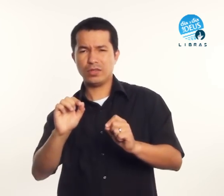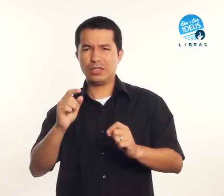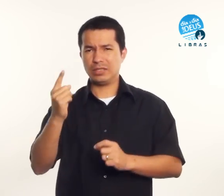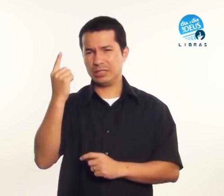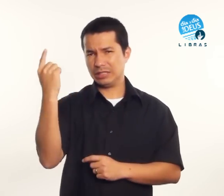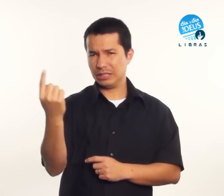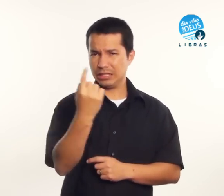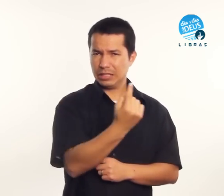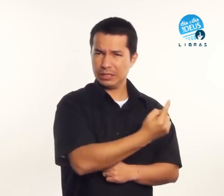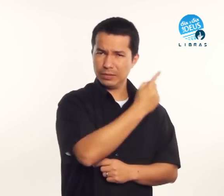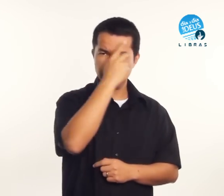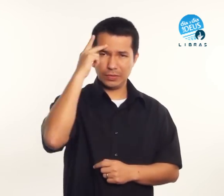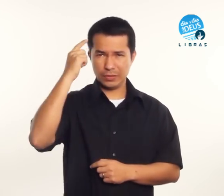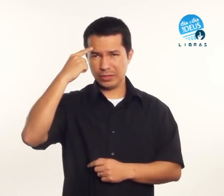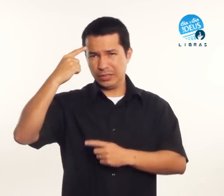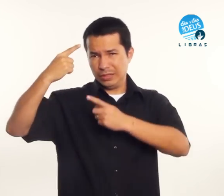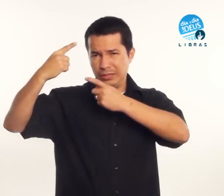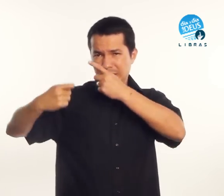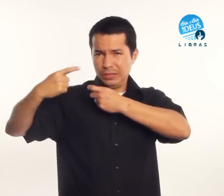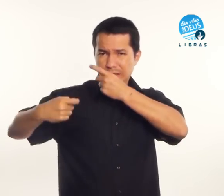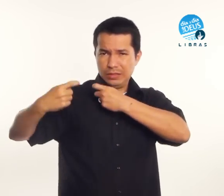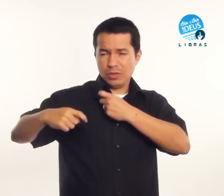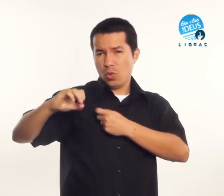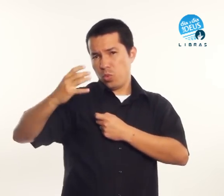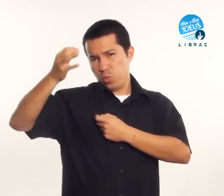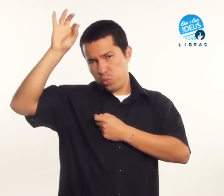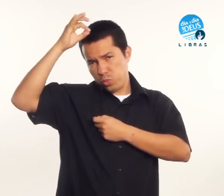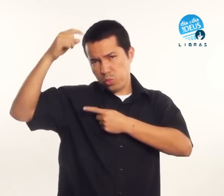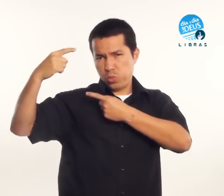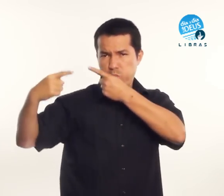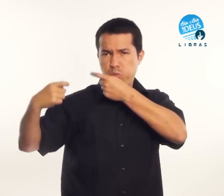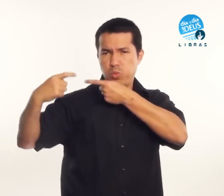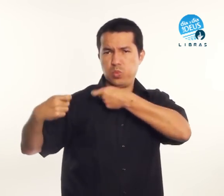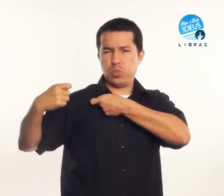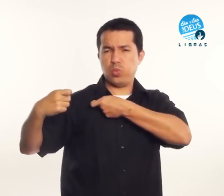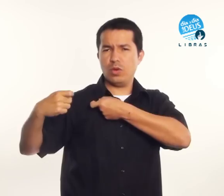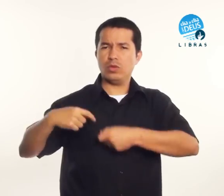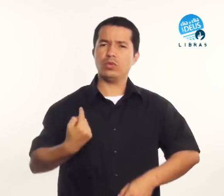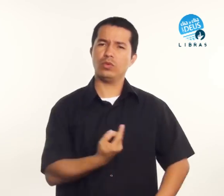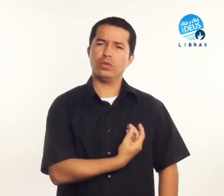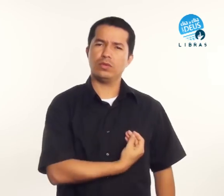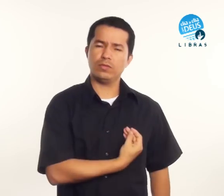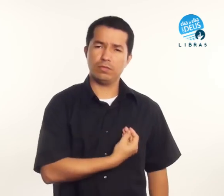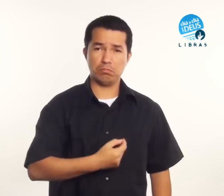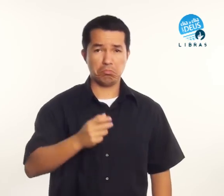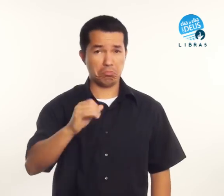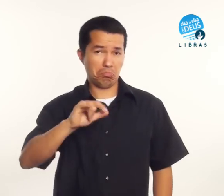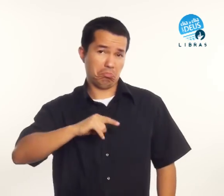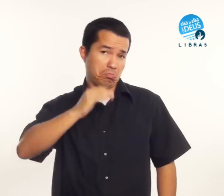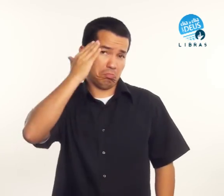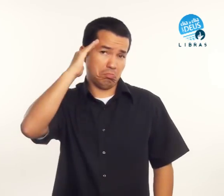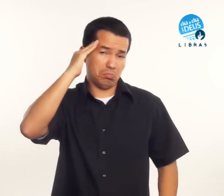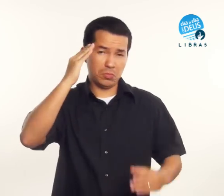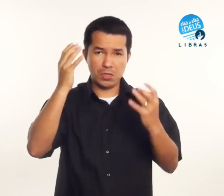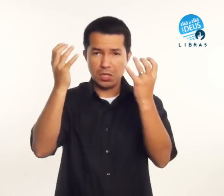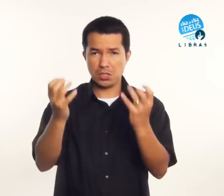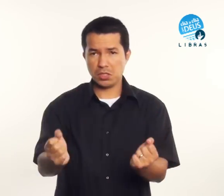nós enfrentamos na nossa vida. Quer tenhamos discernimento de que ela